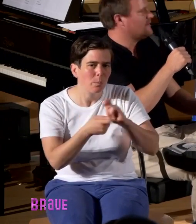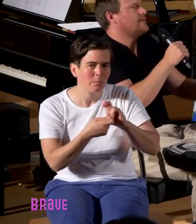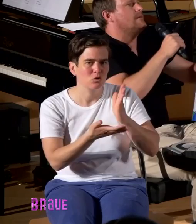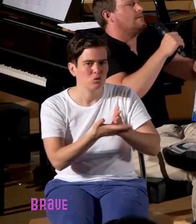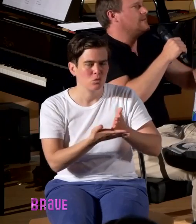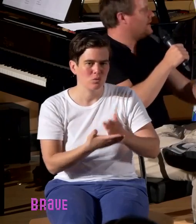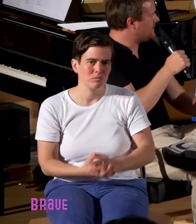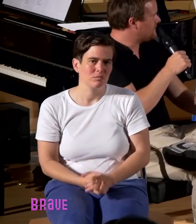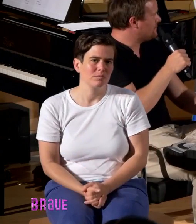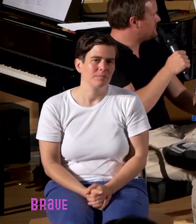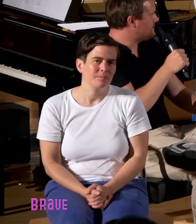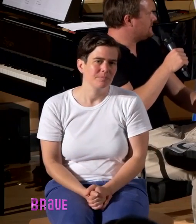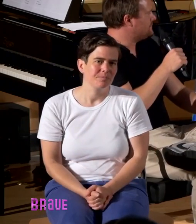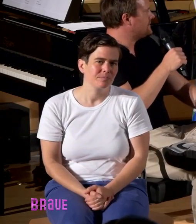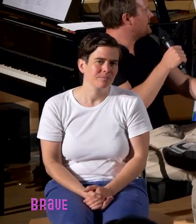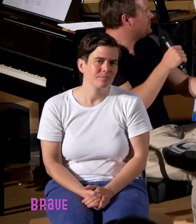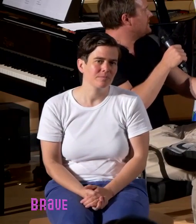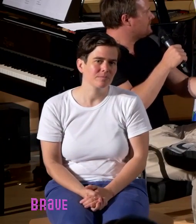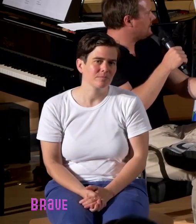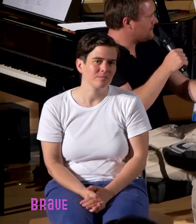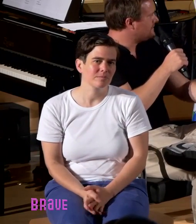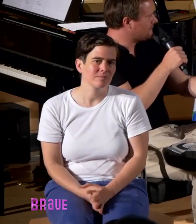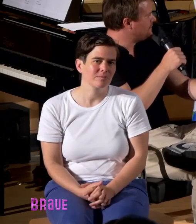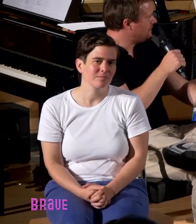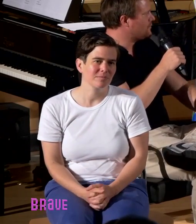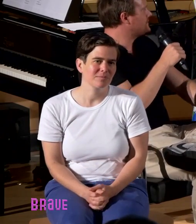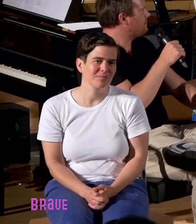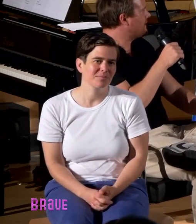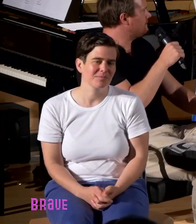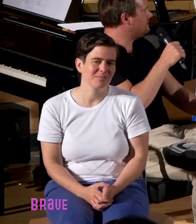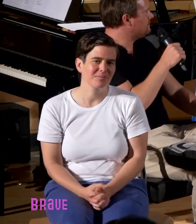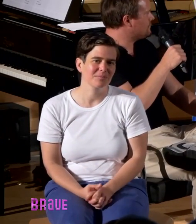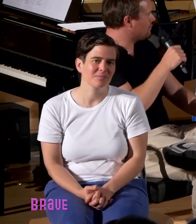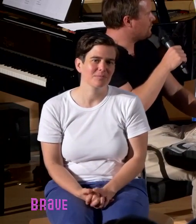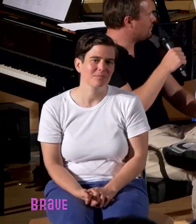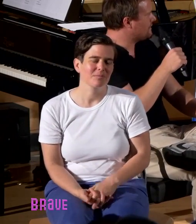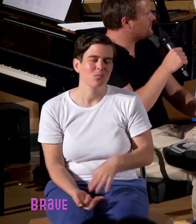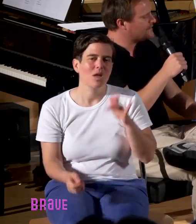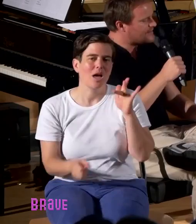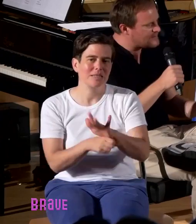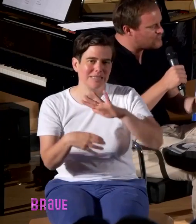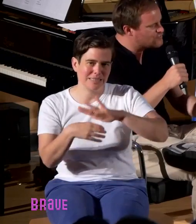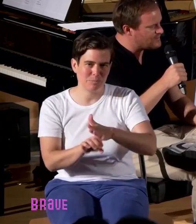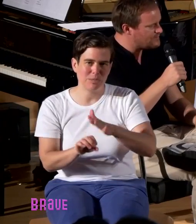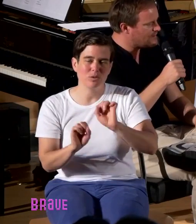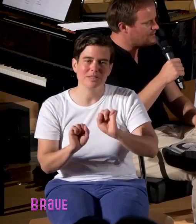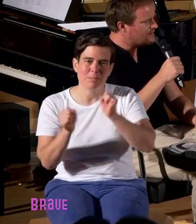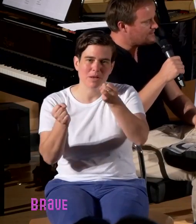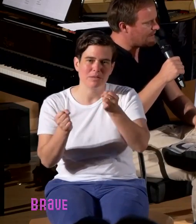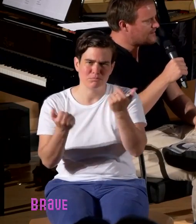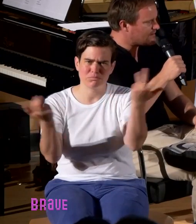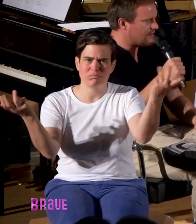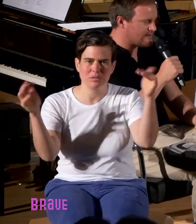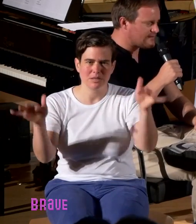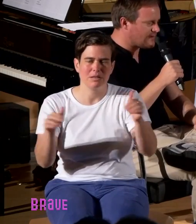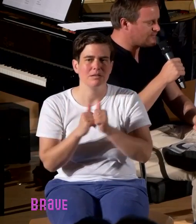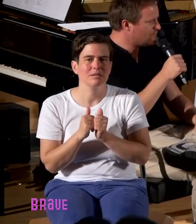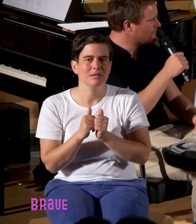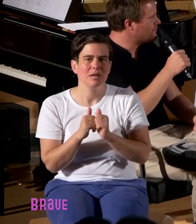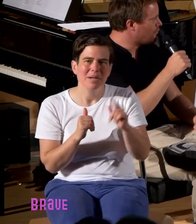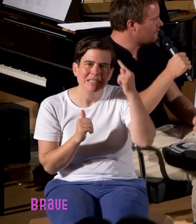tun. Ja, also da gibt es Antidiskriminierungskampagnen noch und nöcher. Wie gesagt, ich wünsche mir immer, denkt daran,